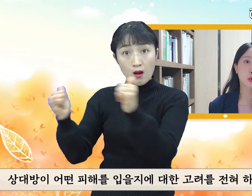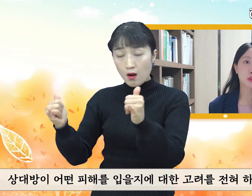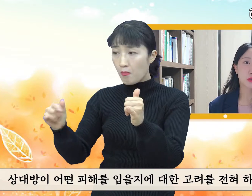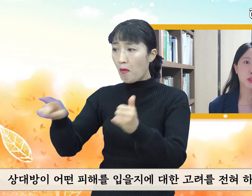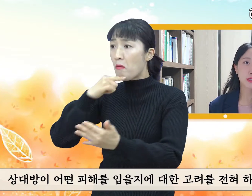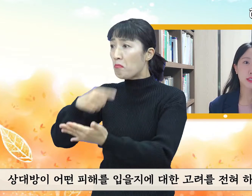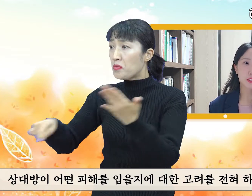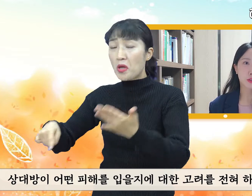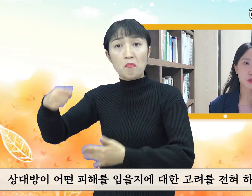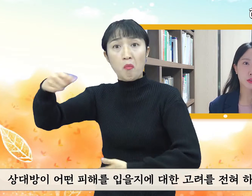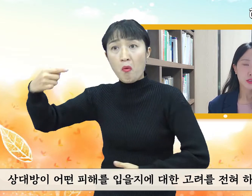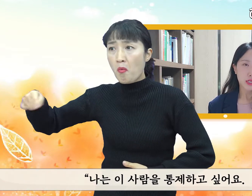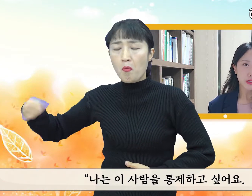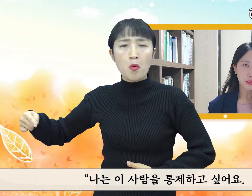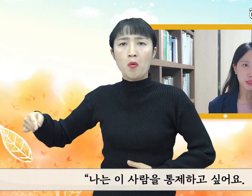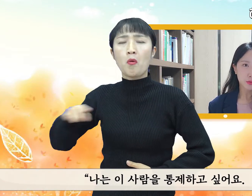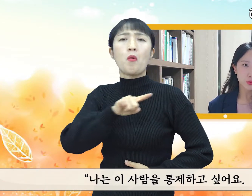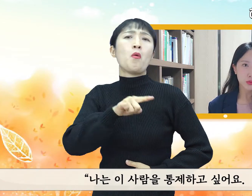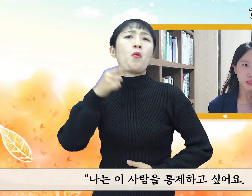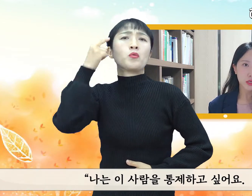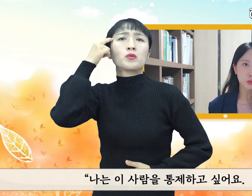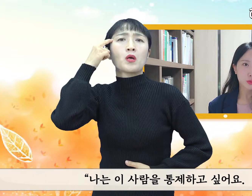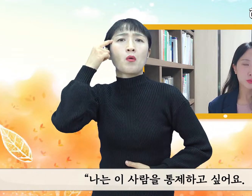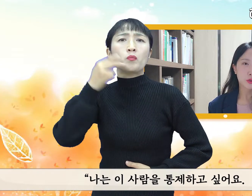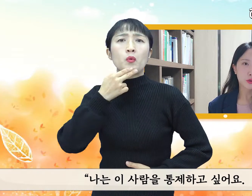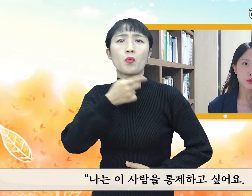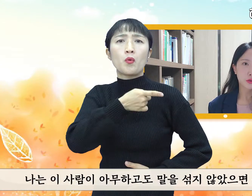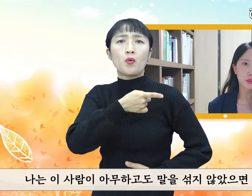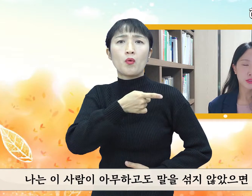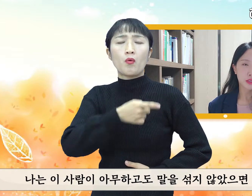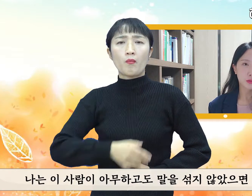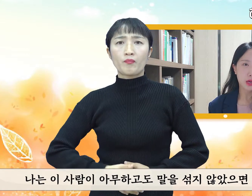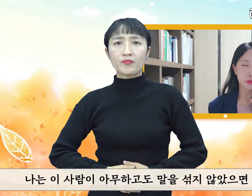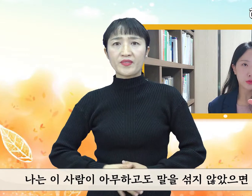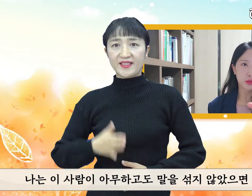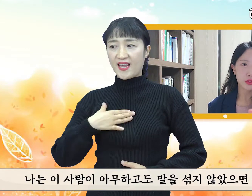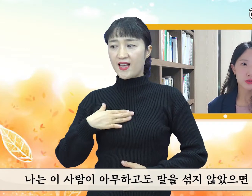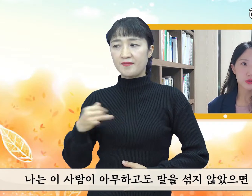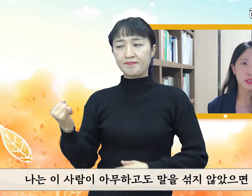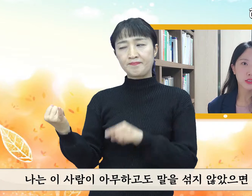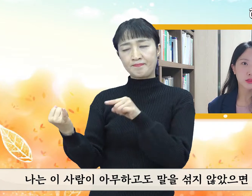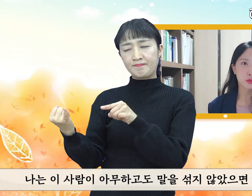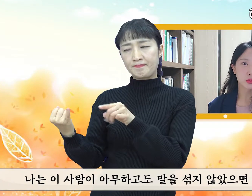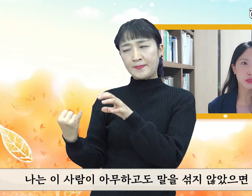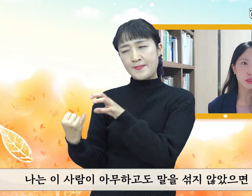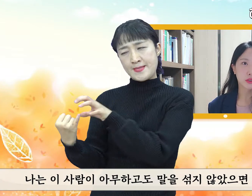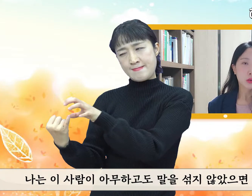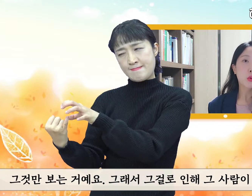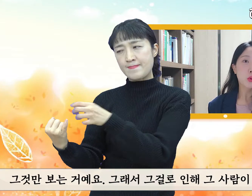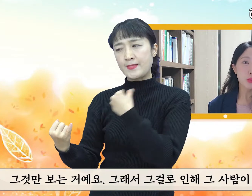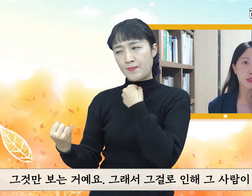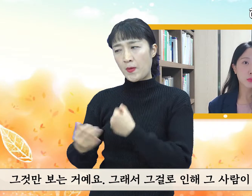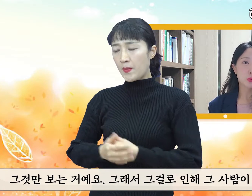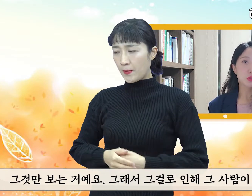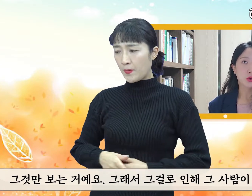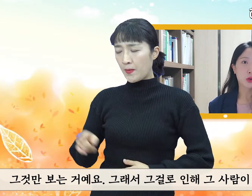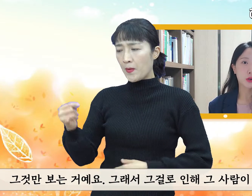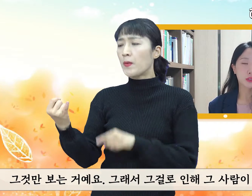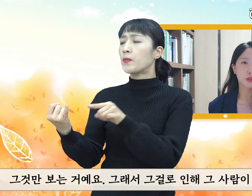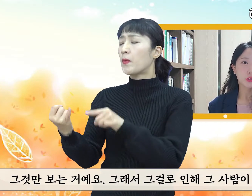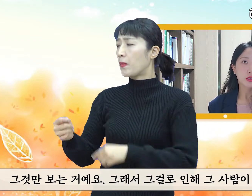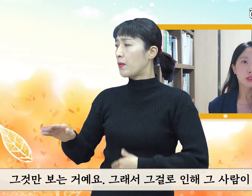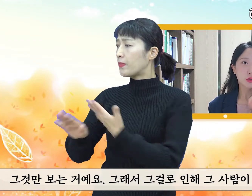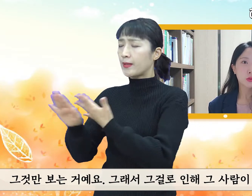그런 고려를 전혀 하지 않는 거죠. 나는 이 사람을 통제하고 싶어요. 이 사람이 아무와도 얘기를 섞지 않았으면 좋겠어요. 그것만 딱 보는